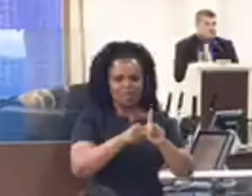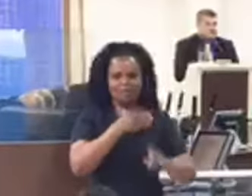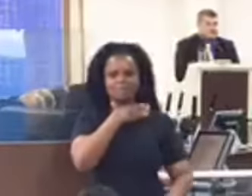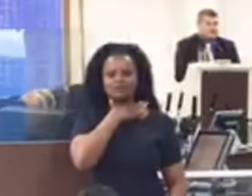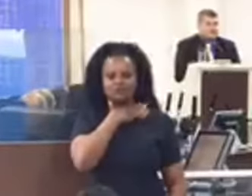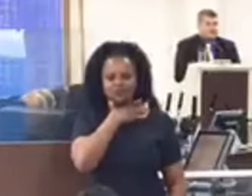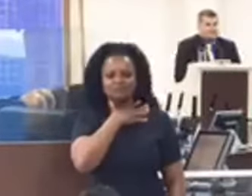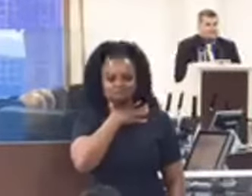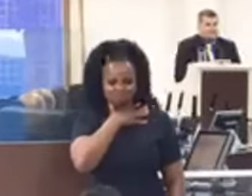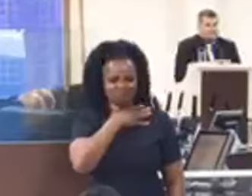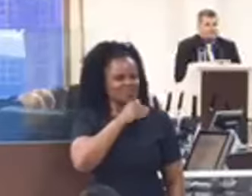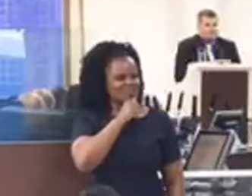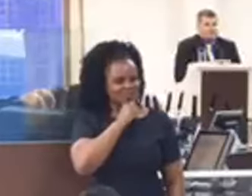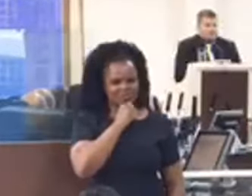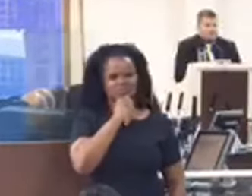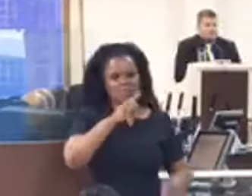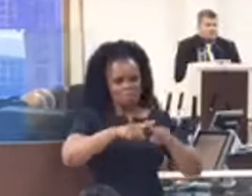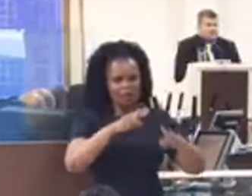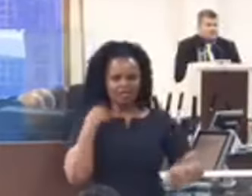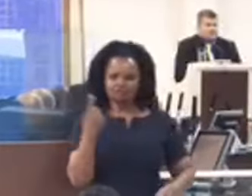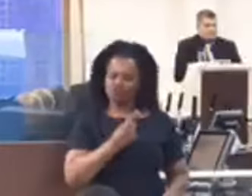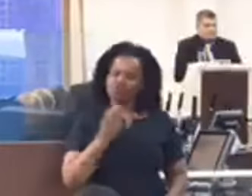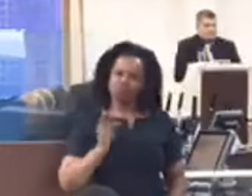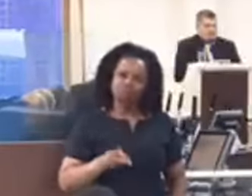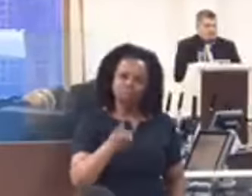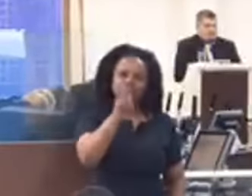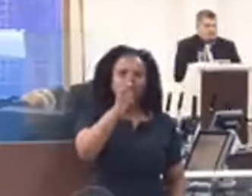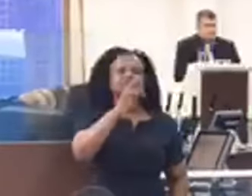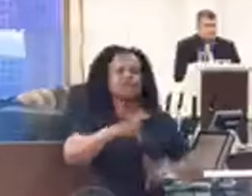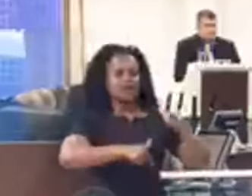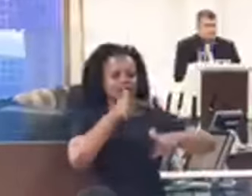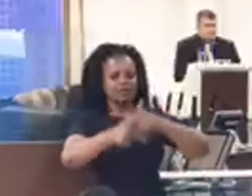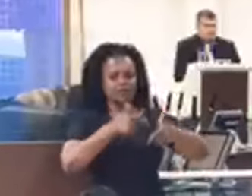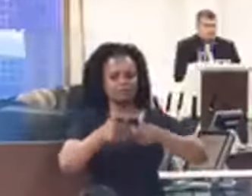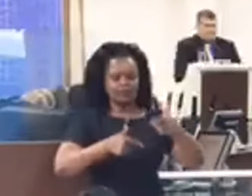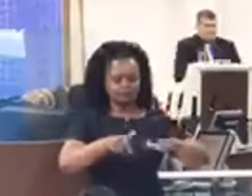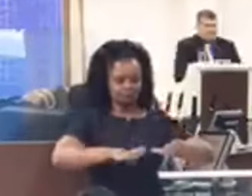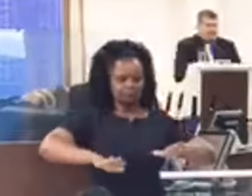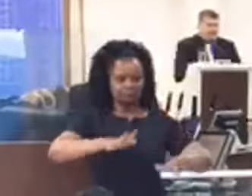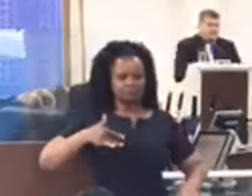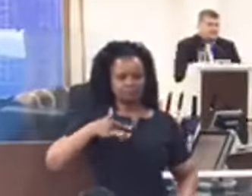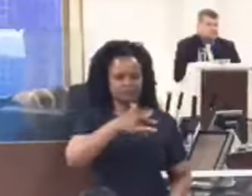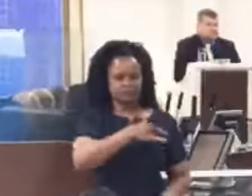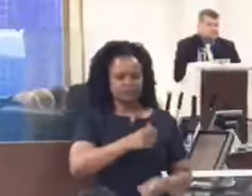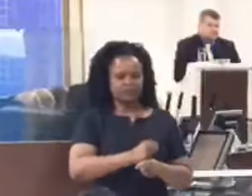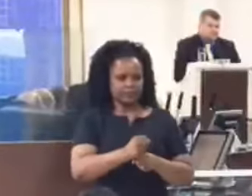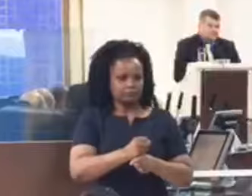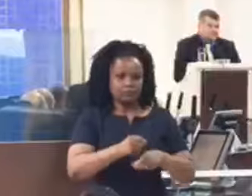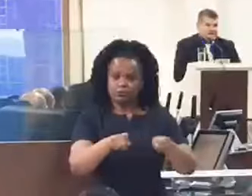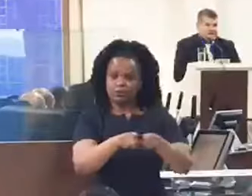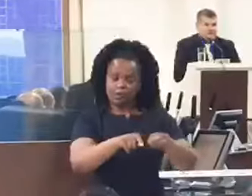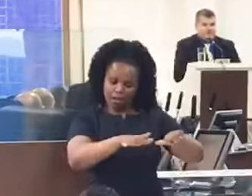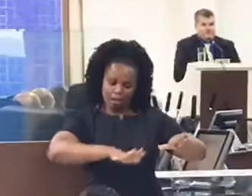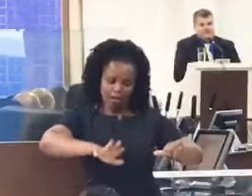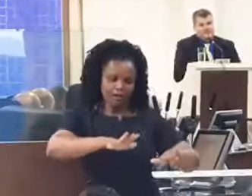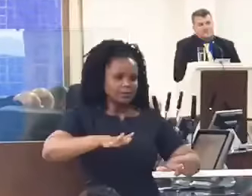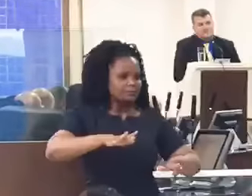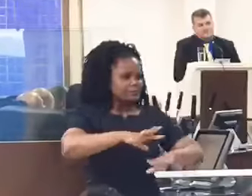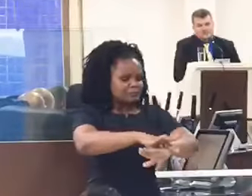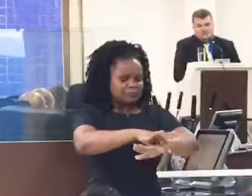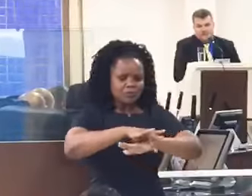Enfim, tudo aquilo que se precisa na saúde nós vamos continuar fazendo no ano 2020. Área de segurança, praticamente